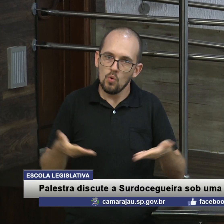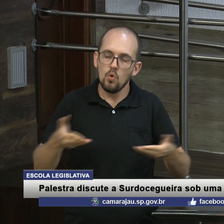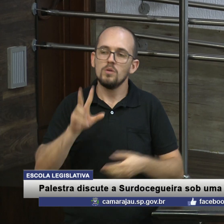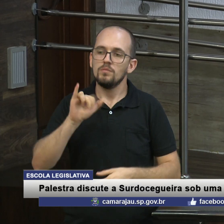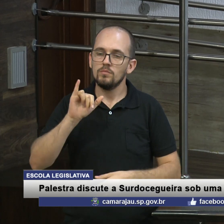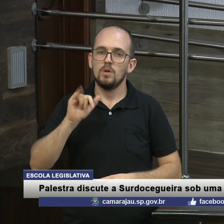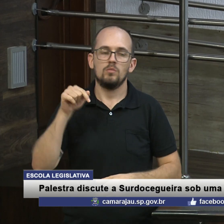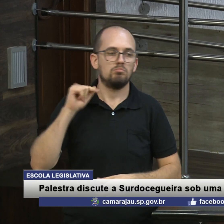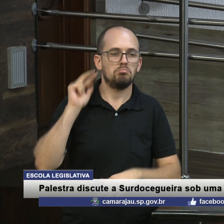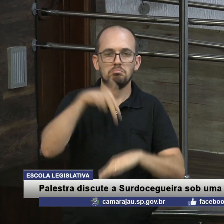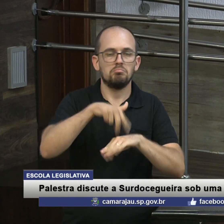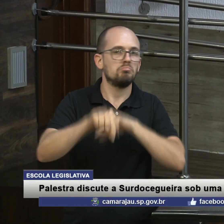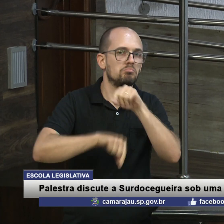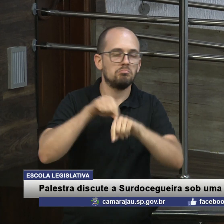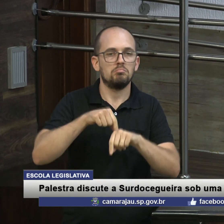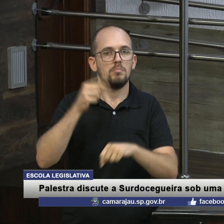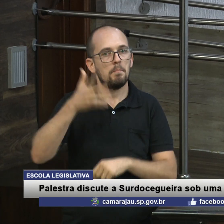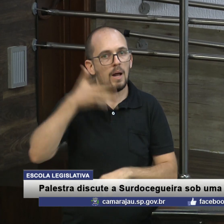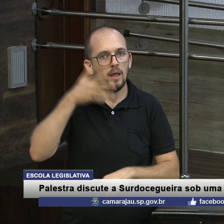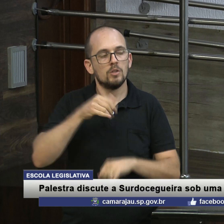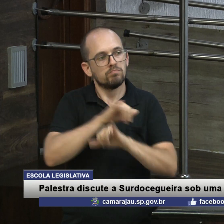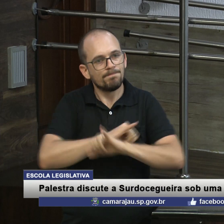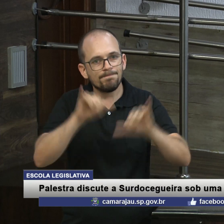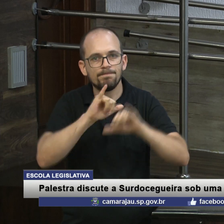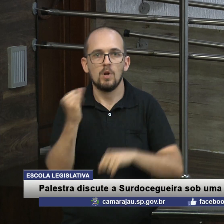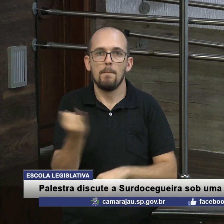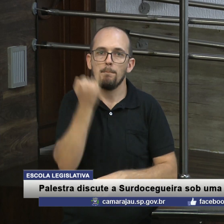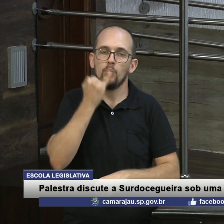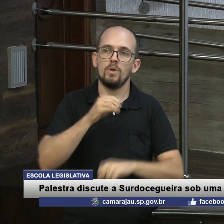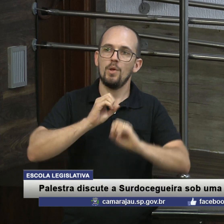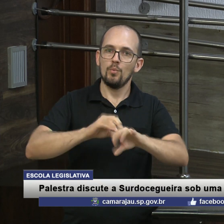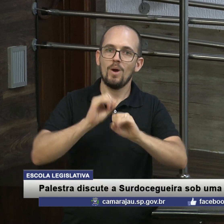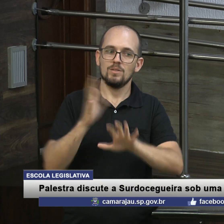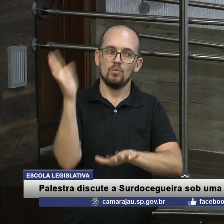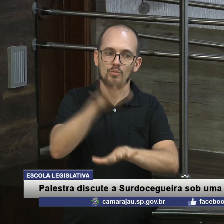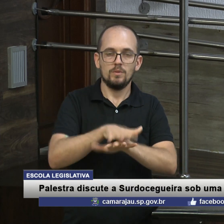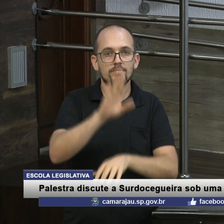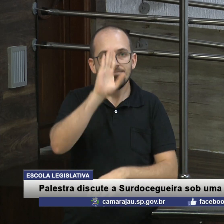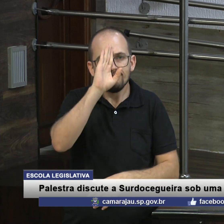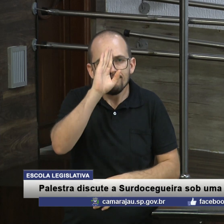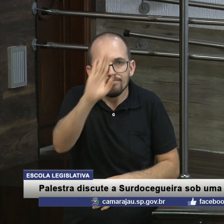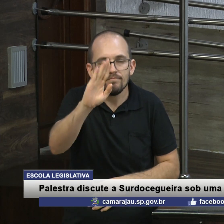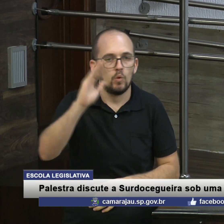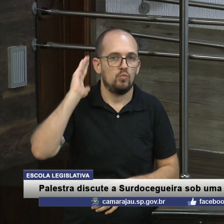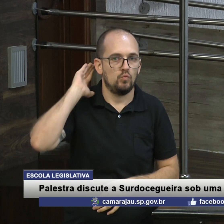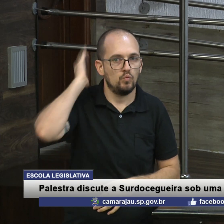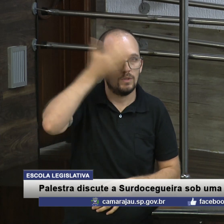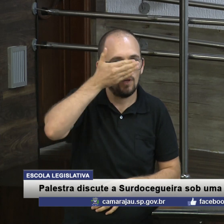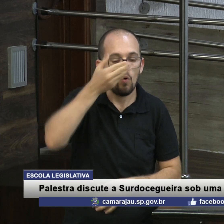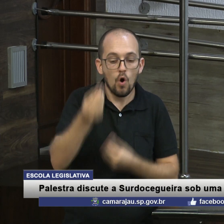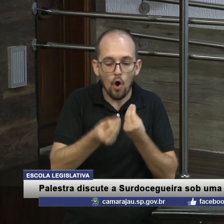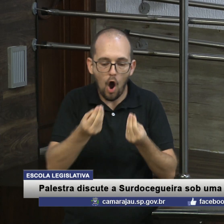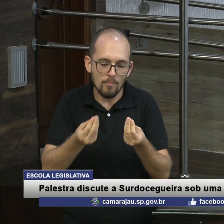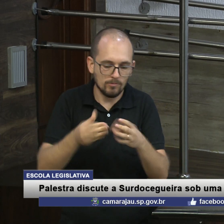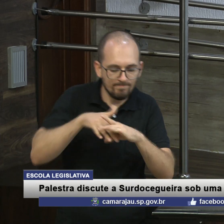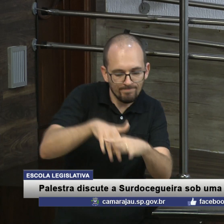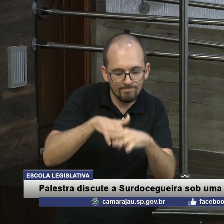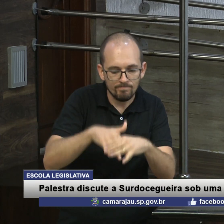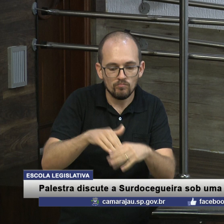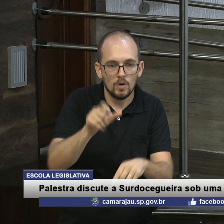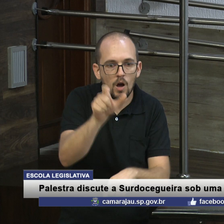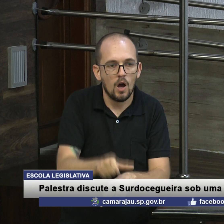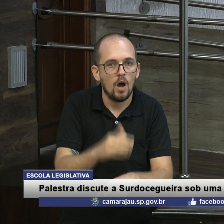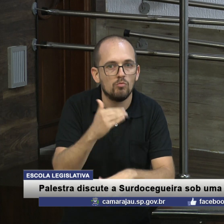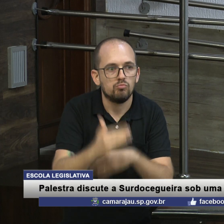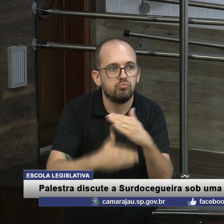vai ressaltar a importância da educação inclusiva, em especial sobre a surdo-cegueira, destacando o poder de transformação